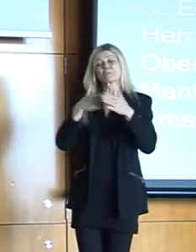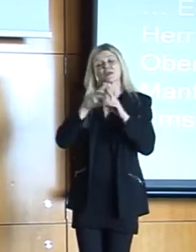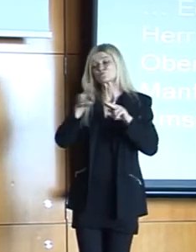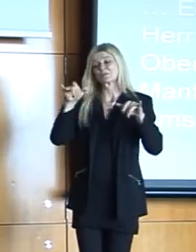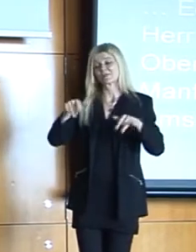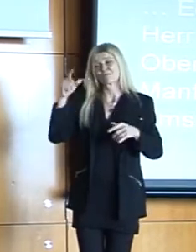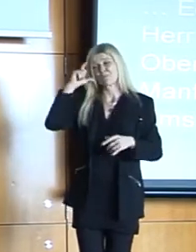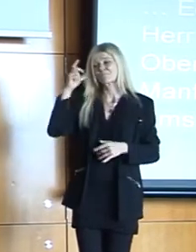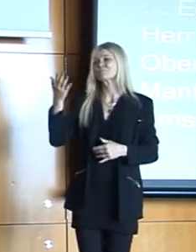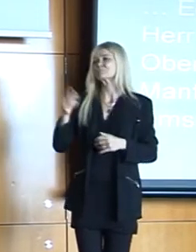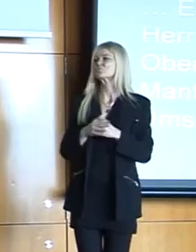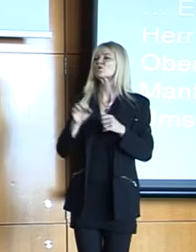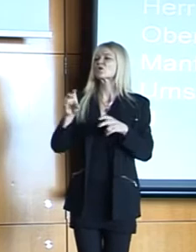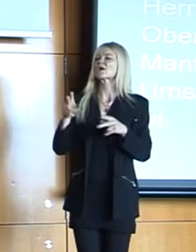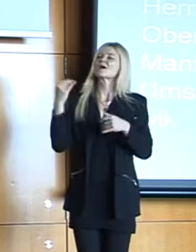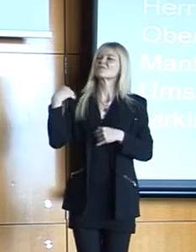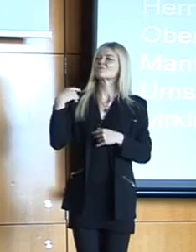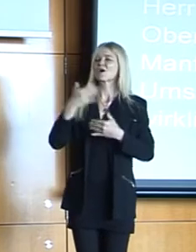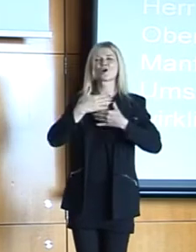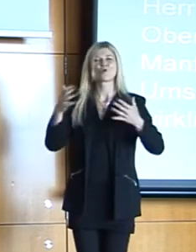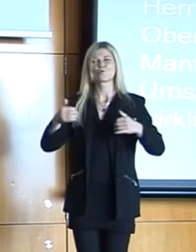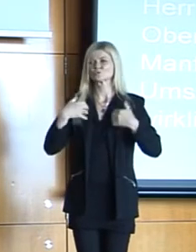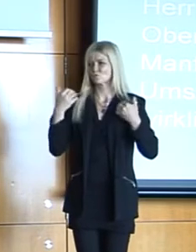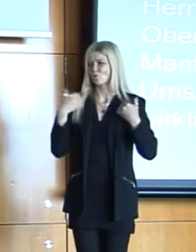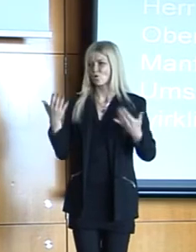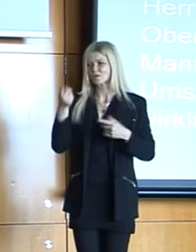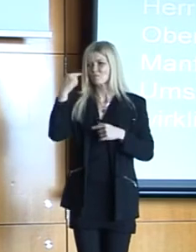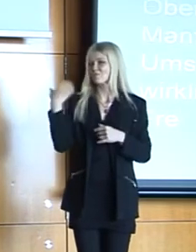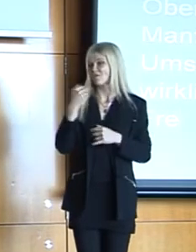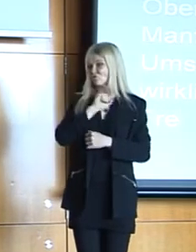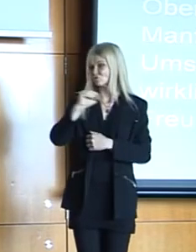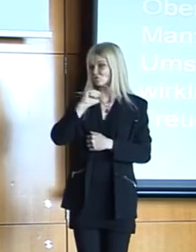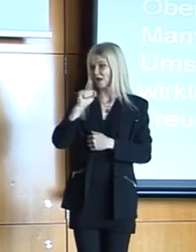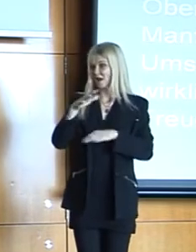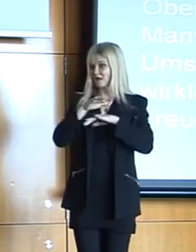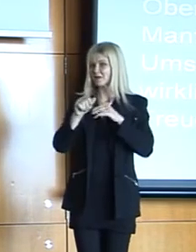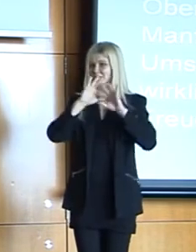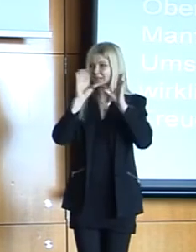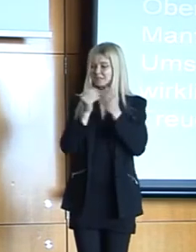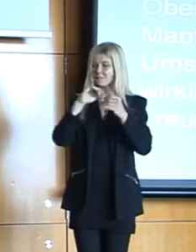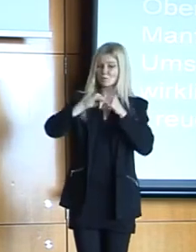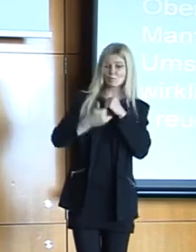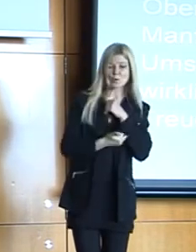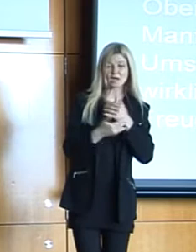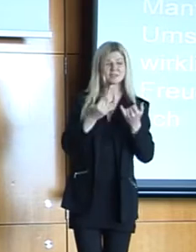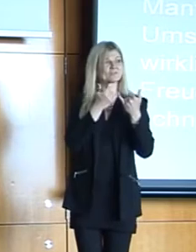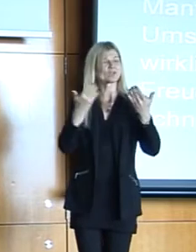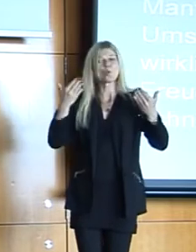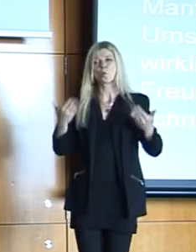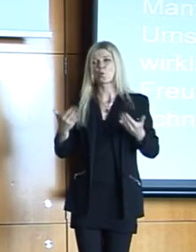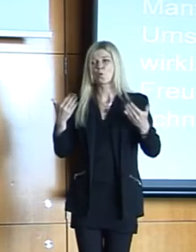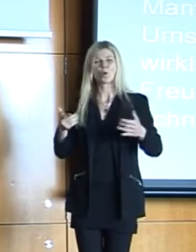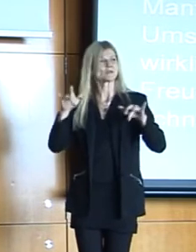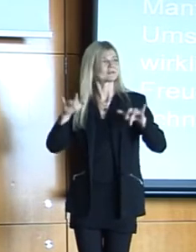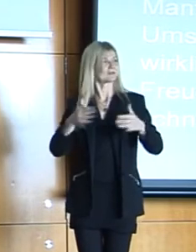war also wirklich ganz eine große Freude, weil das ging so schnell eigentlich. Ja. Es war das ganze Projekt, so wie es heute hier ist